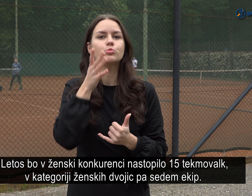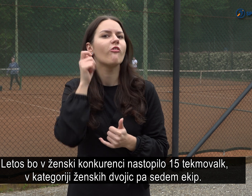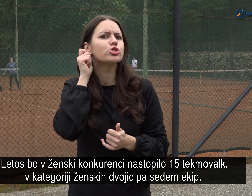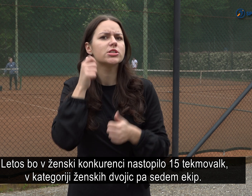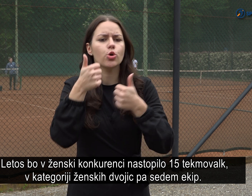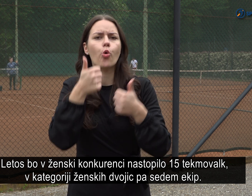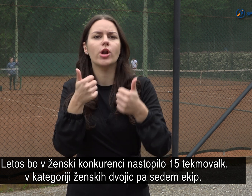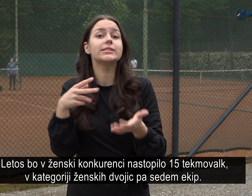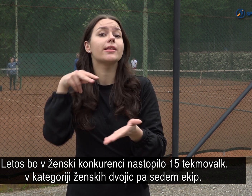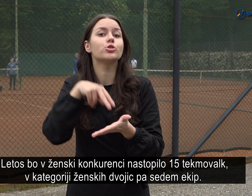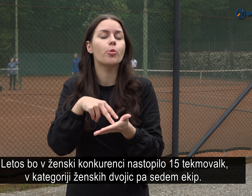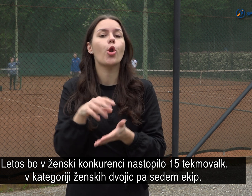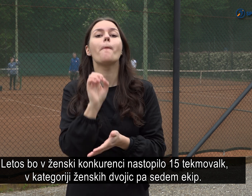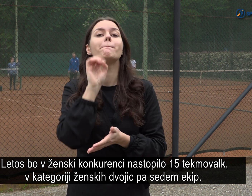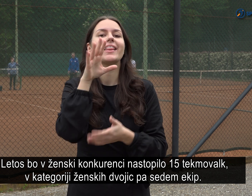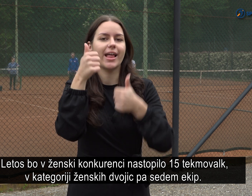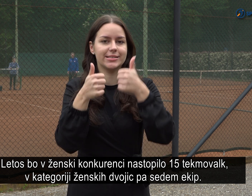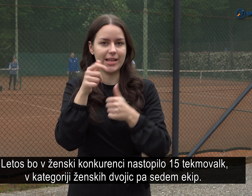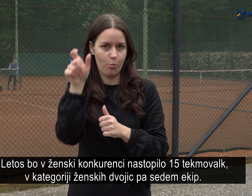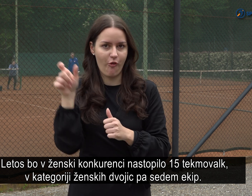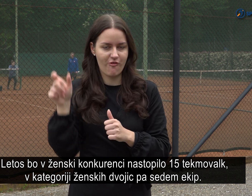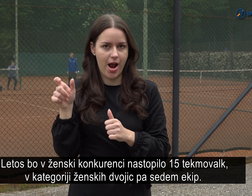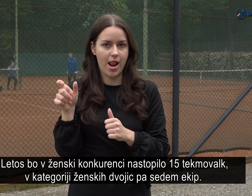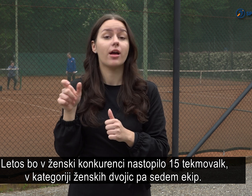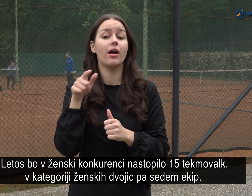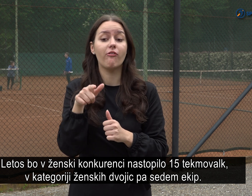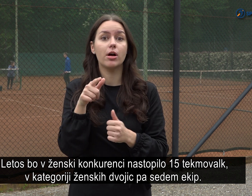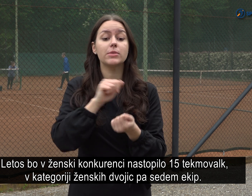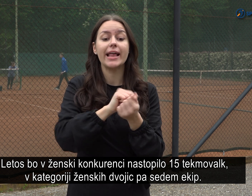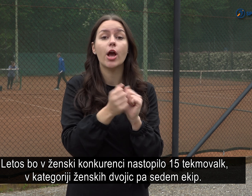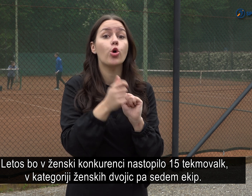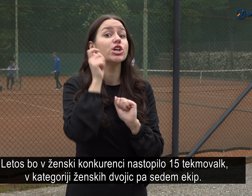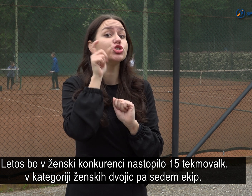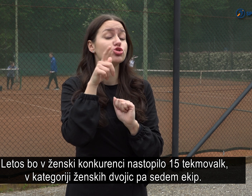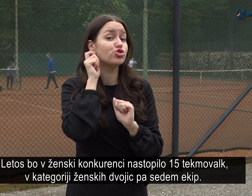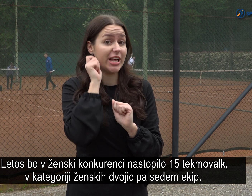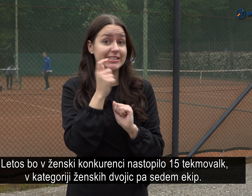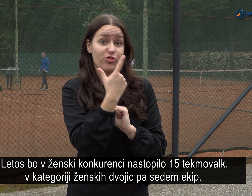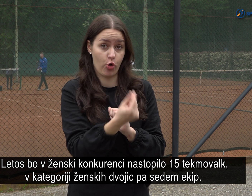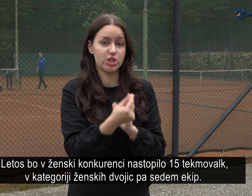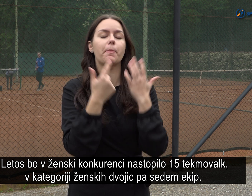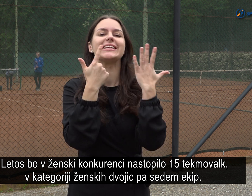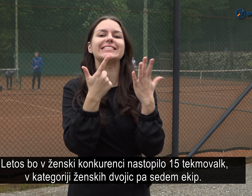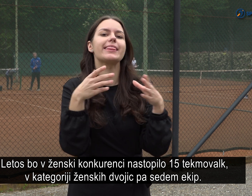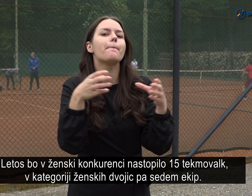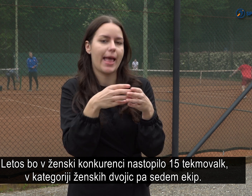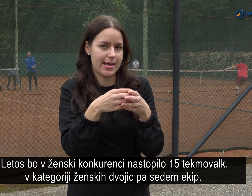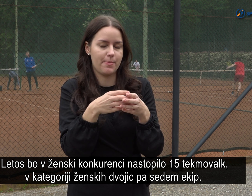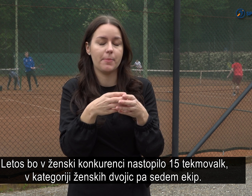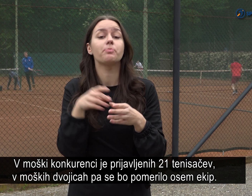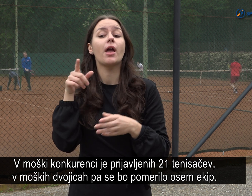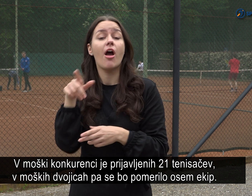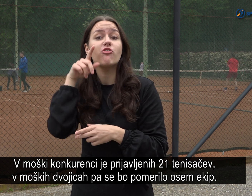Letos bo v ženski konkurenci nastopilo 15 tekmovalk, v kategoriji ženskih dvojic pa 7 ekip. V